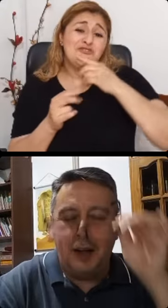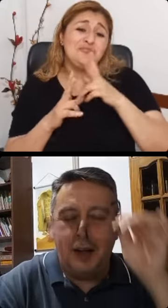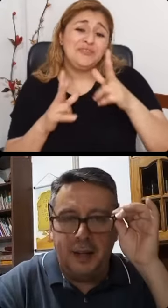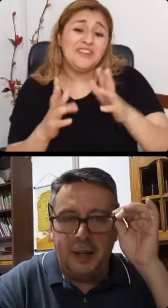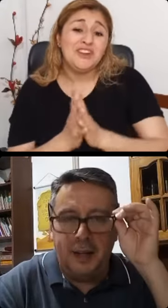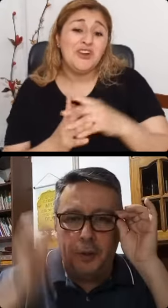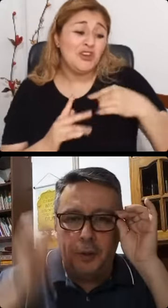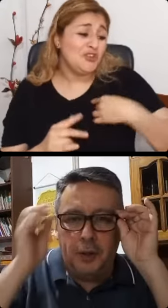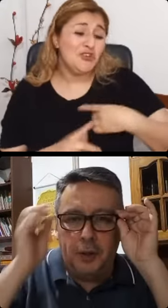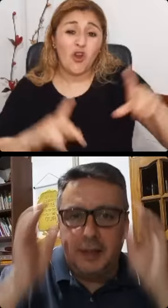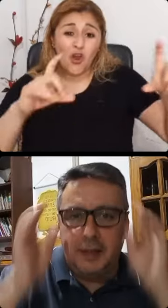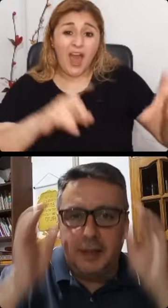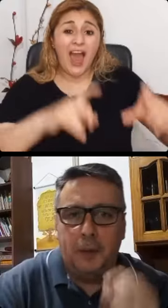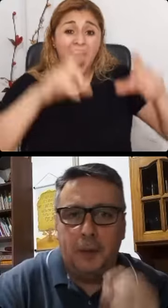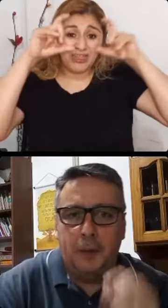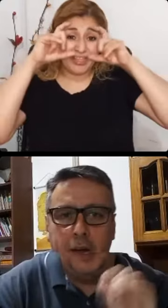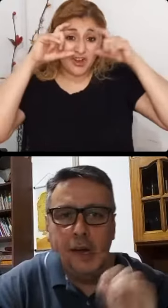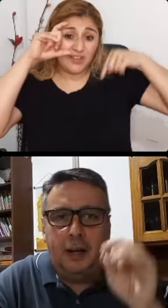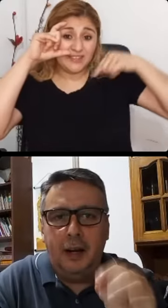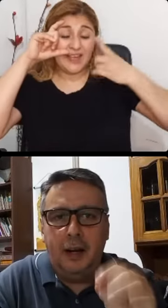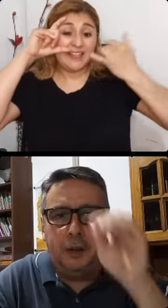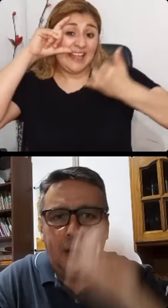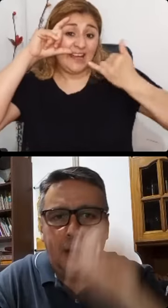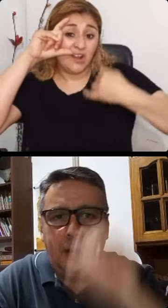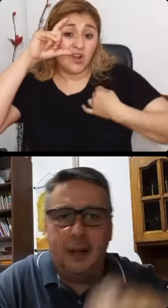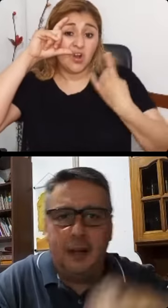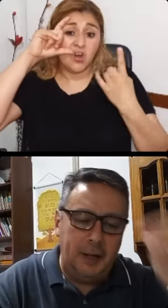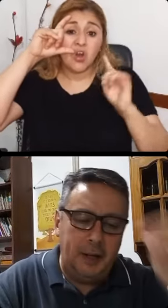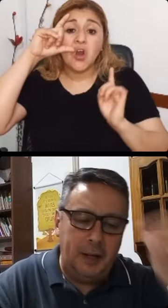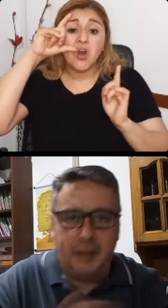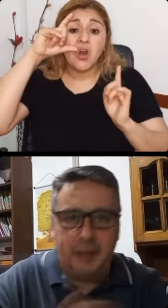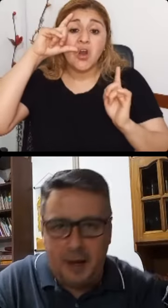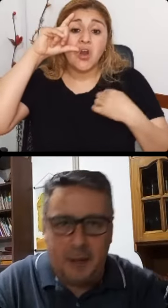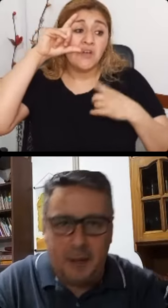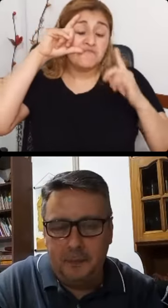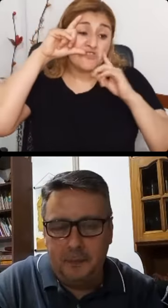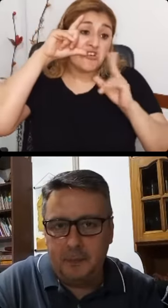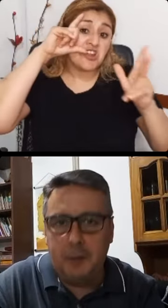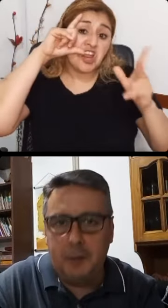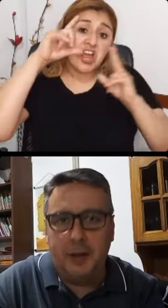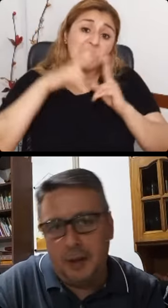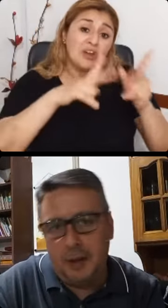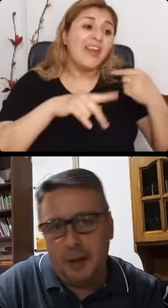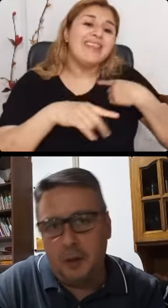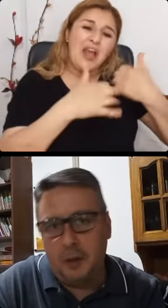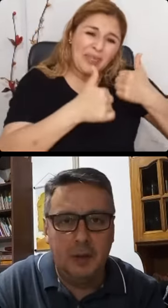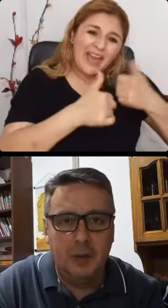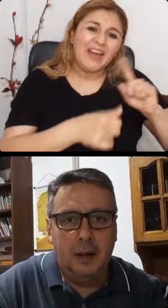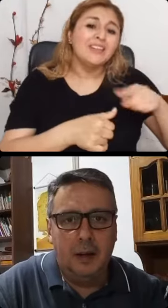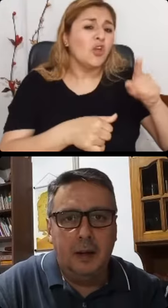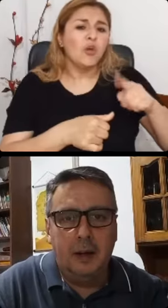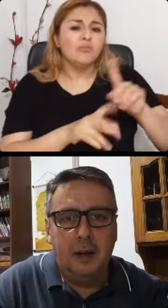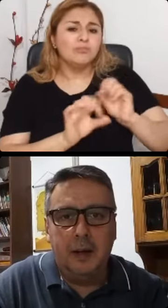hablar con alguien me pongo estos lentes y digo bueno esto está bien y esto está mal por ejemplo